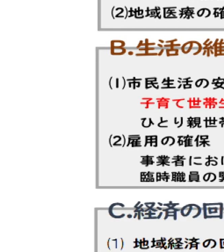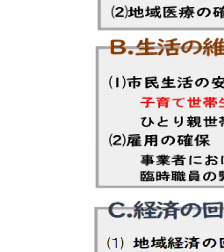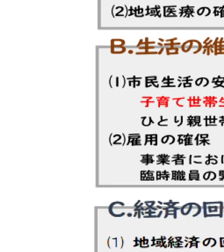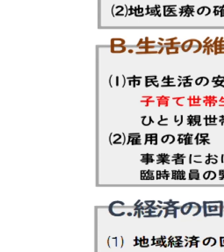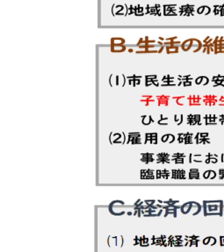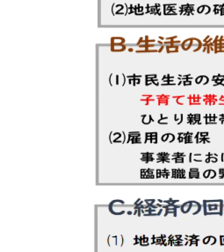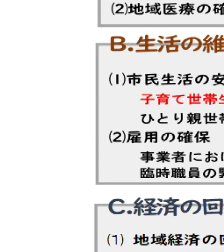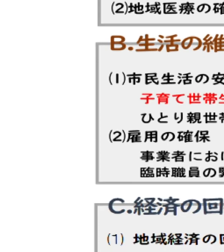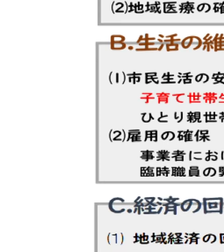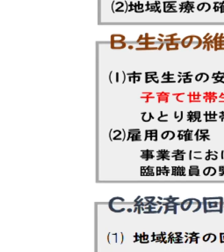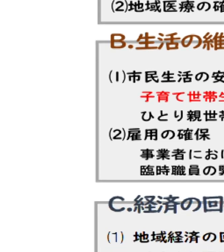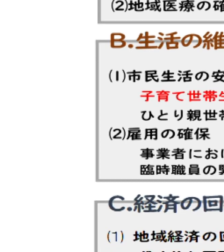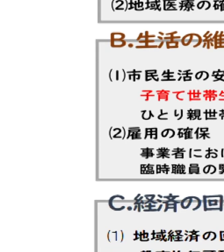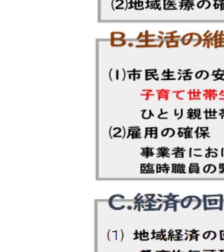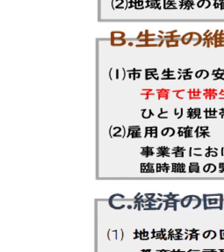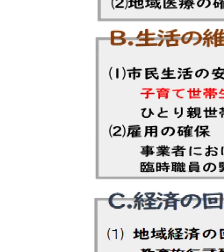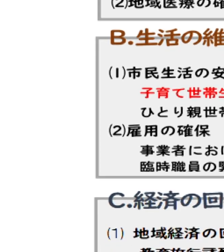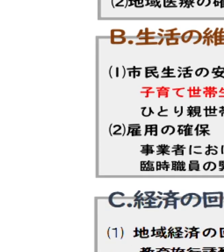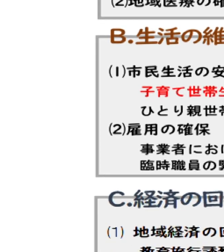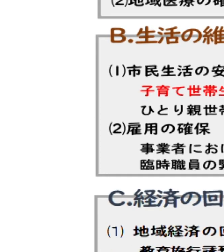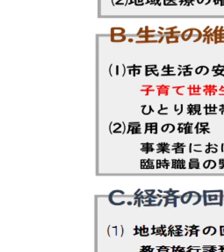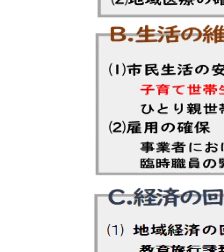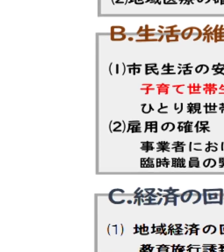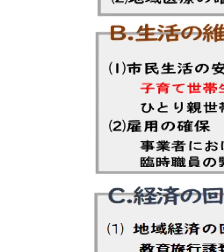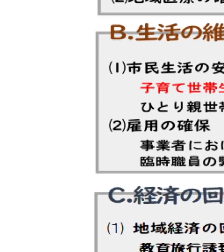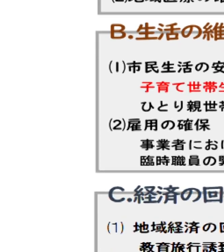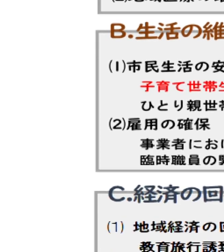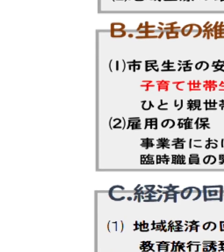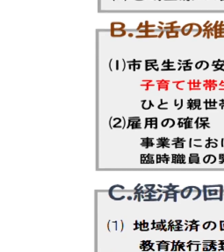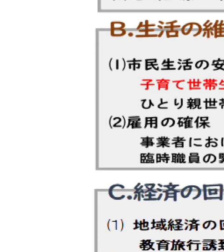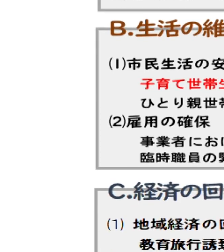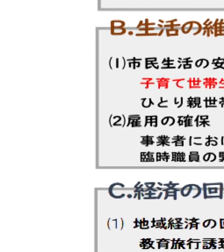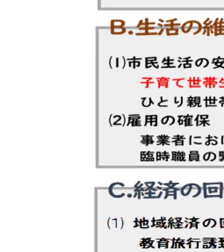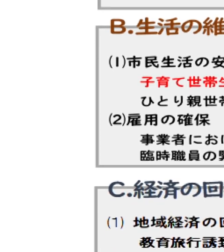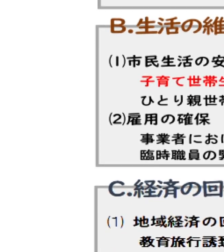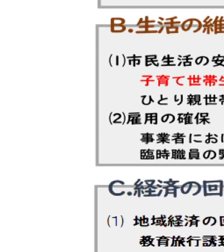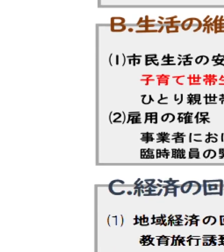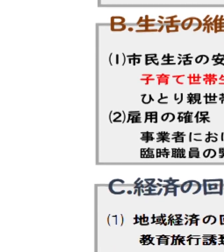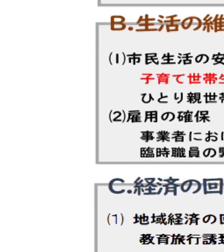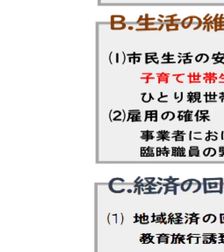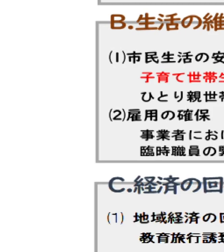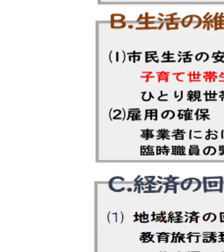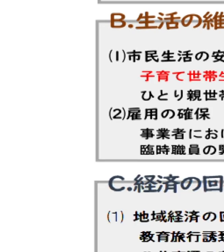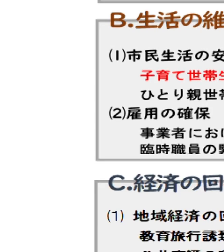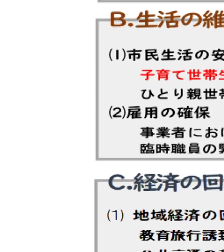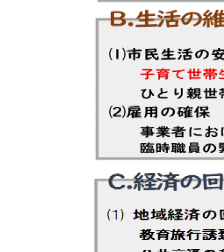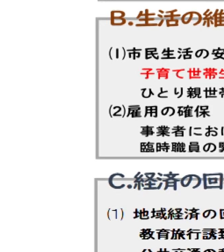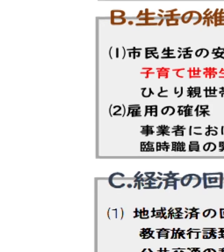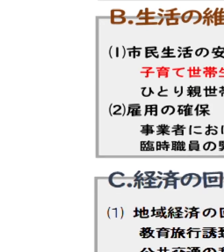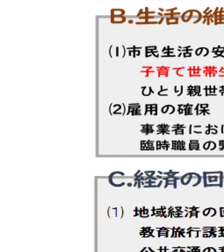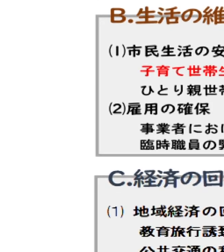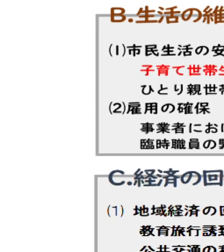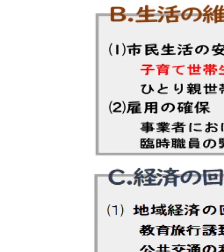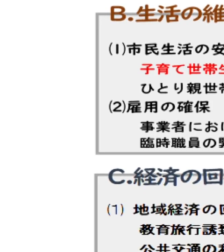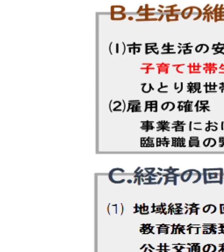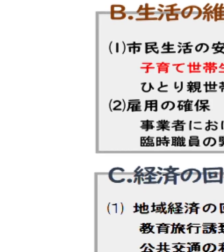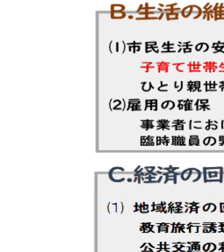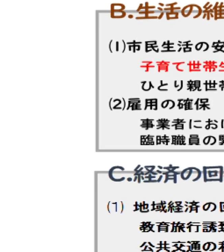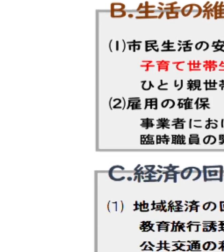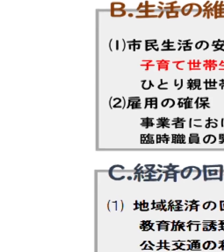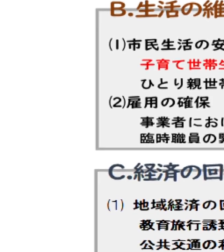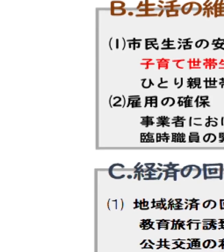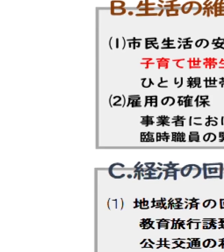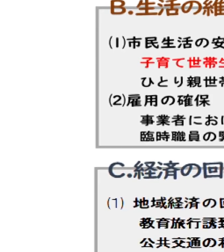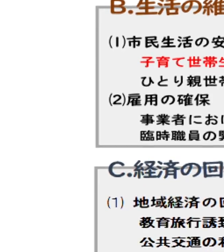行いたいということでございますなお適用戦略の bの生活の維持にあります子育て支援